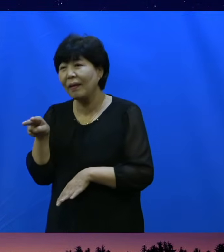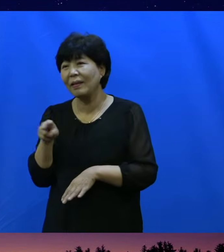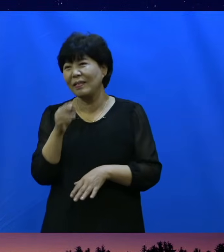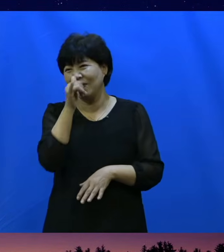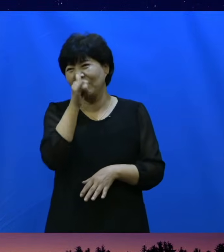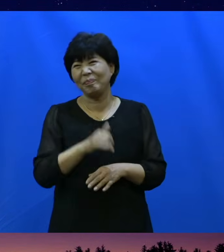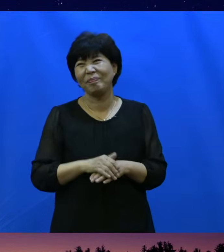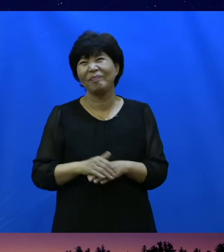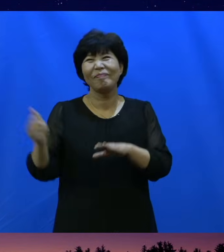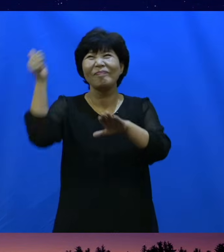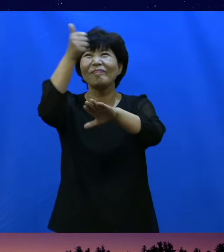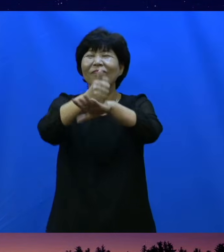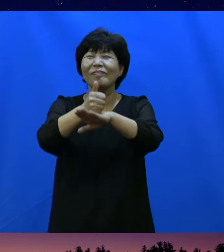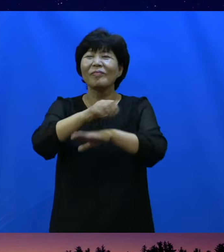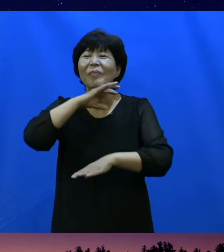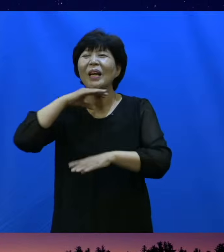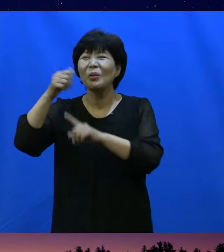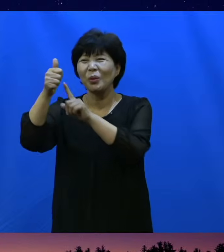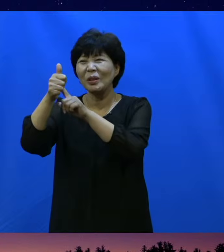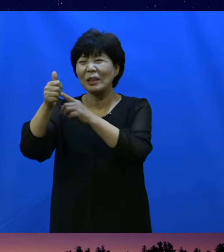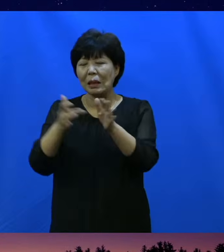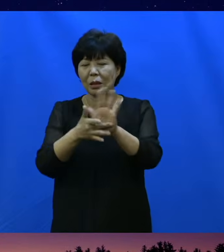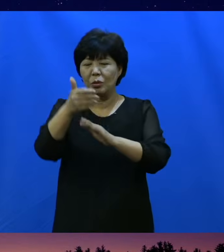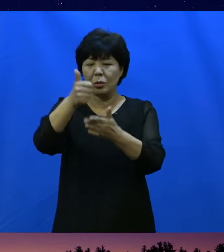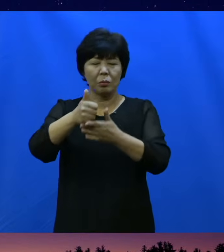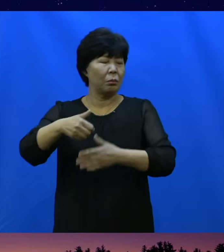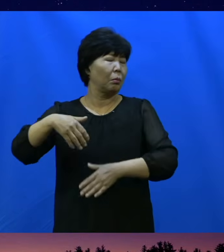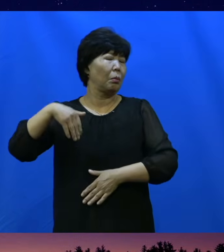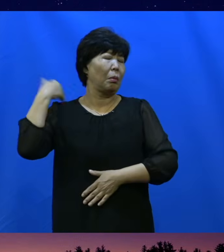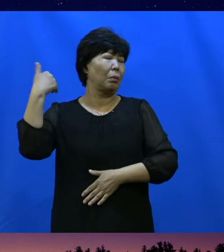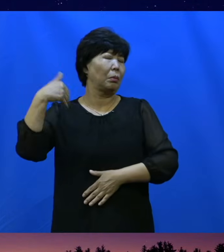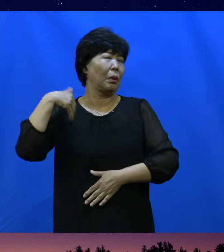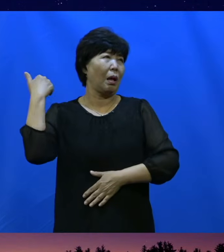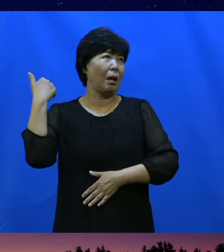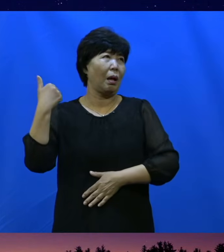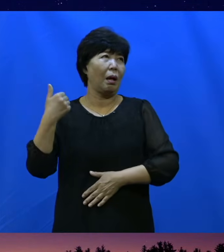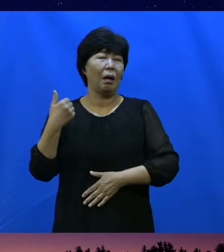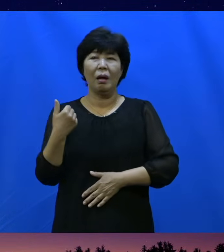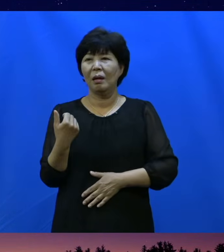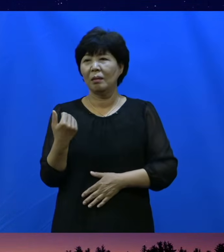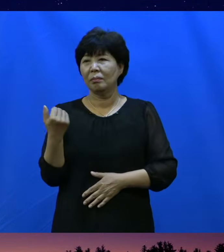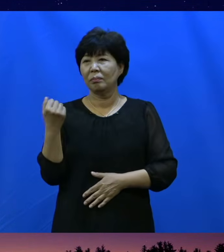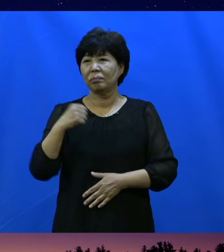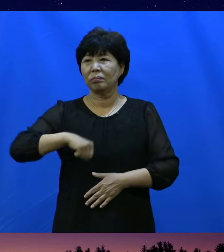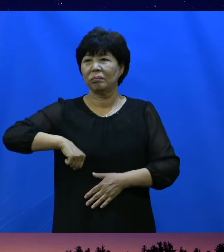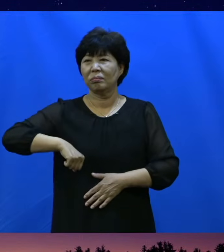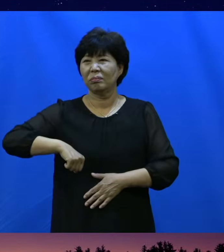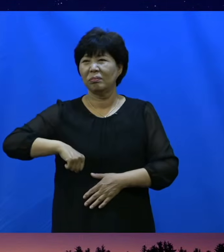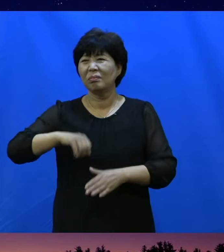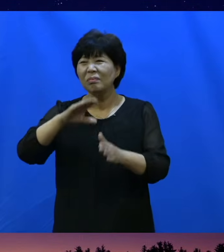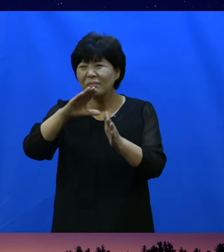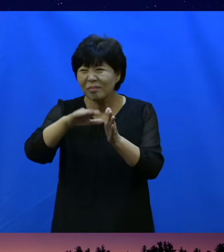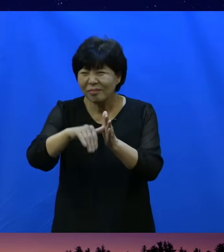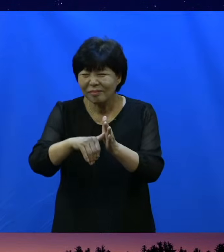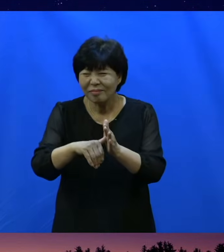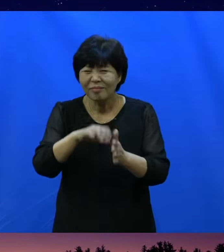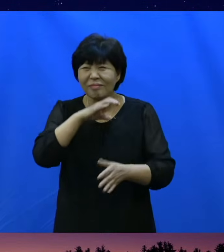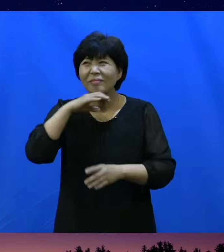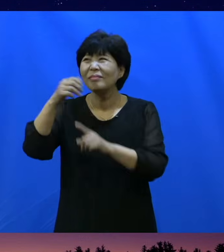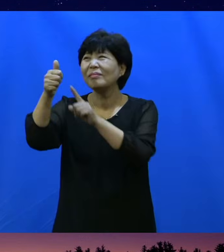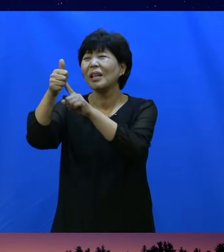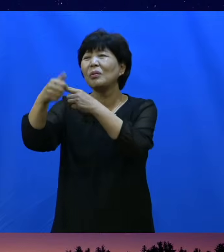결국 베드로는 3번 부인을 해요. 그때 여러분, 베드로의 마음이 어떠했을까요?